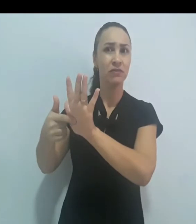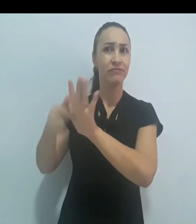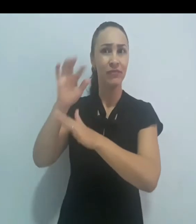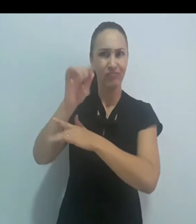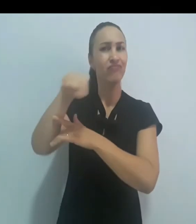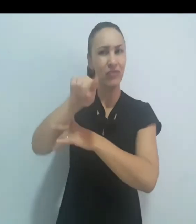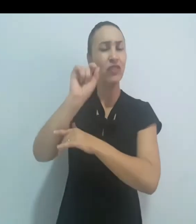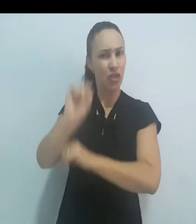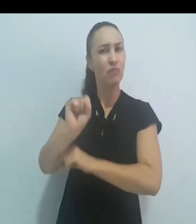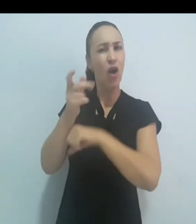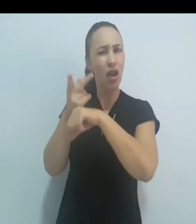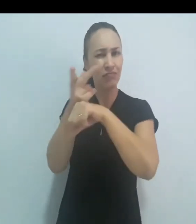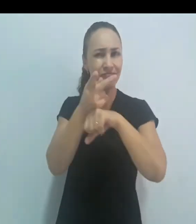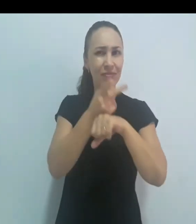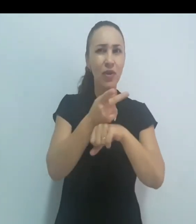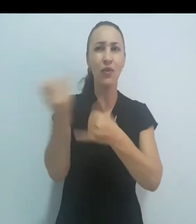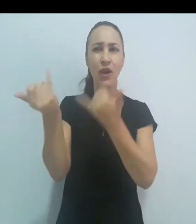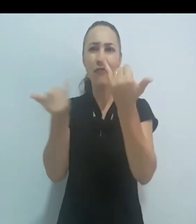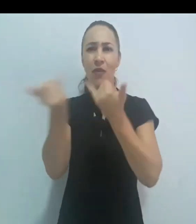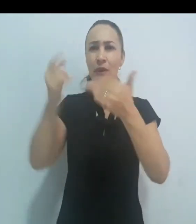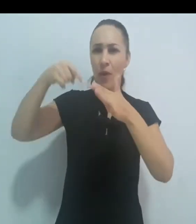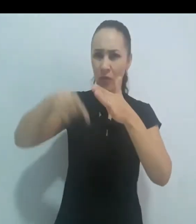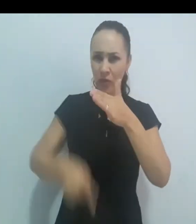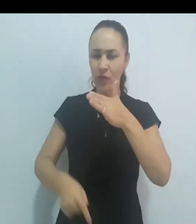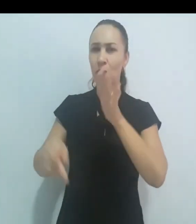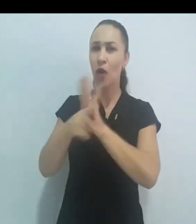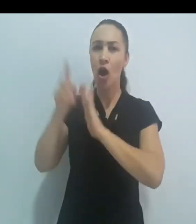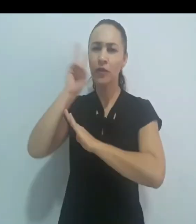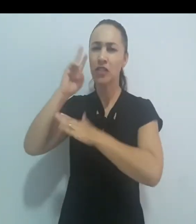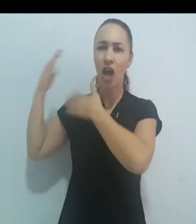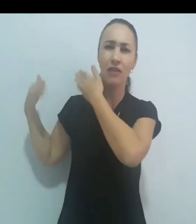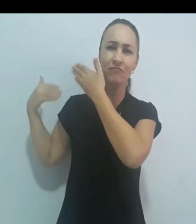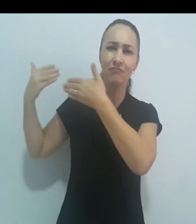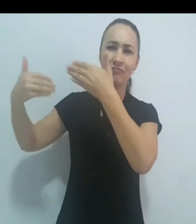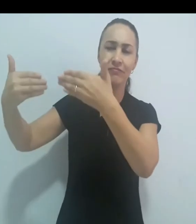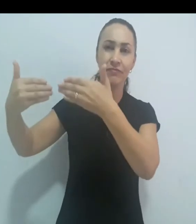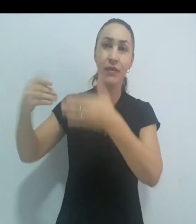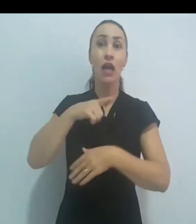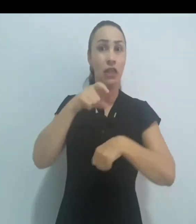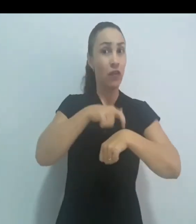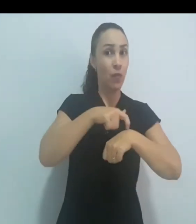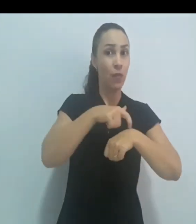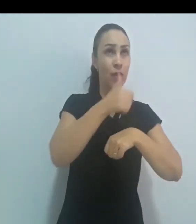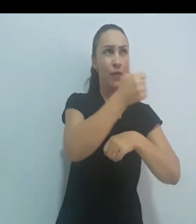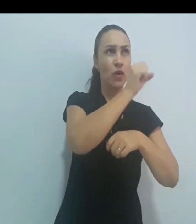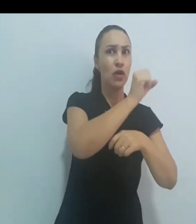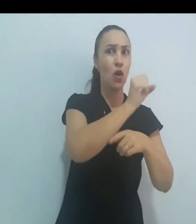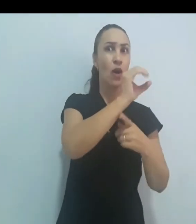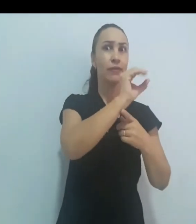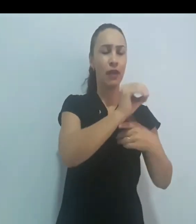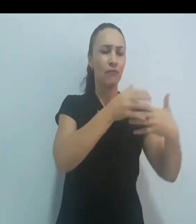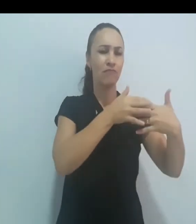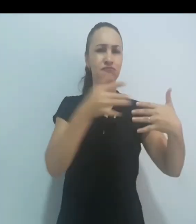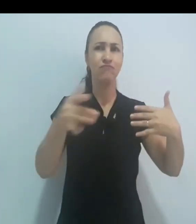que depois vocês podem ir atrás, né, para se aprofundar um pouco sobre essas questões. Houve um momento, né, a partir